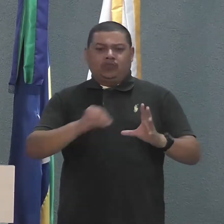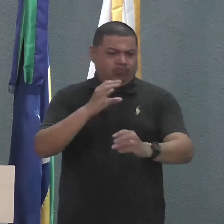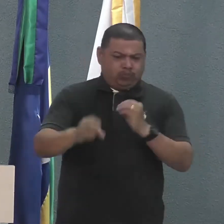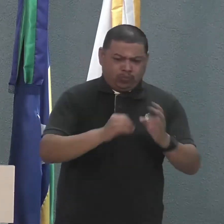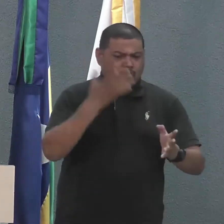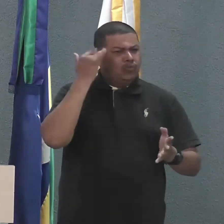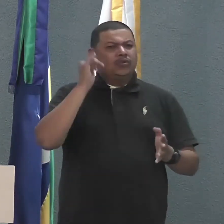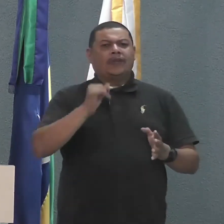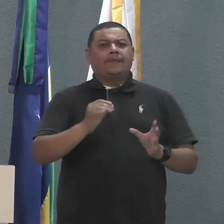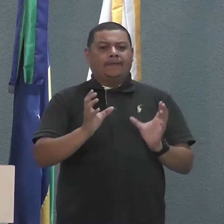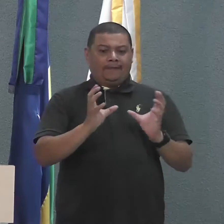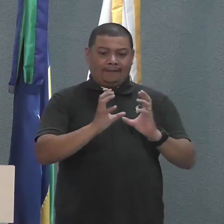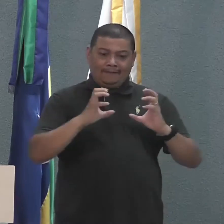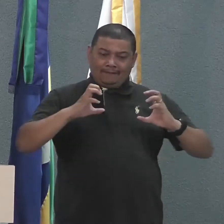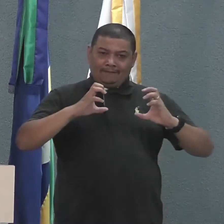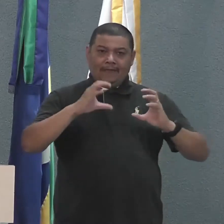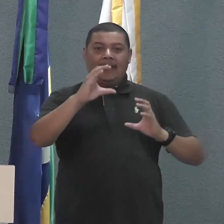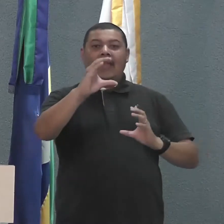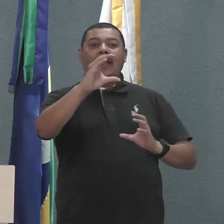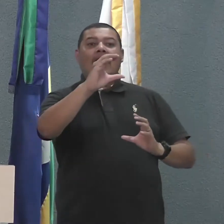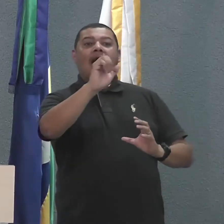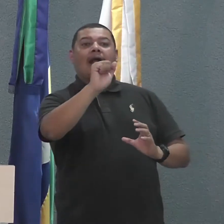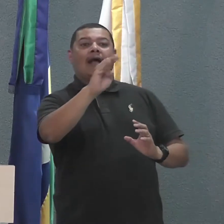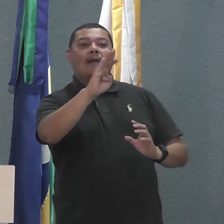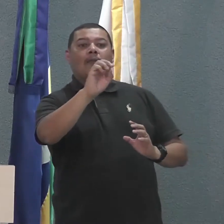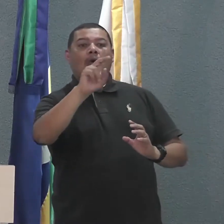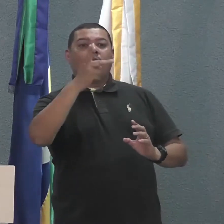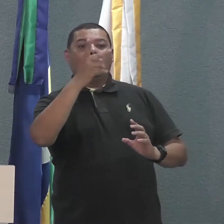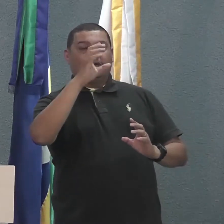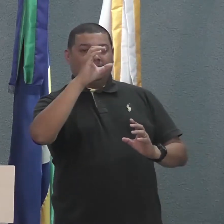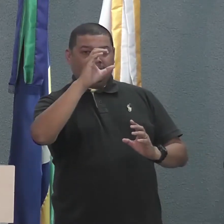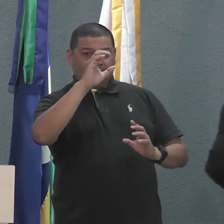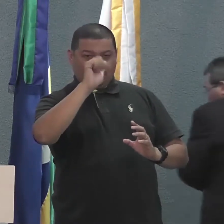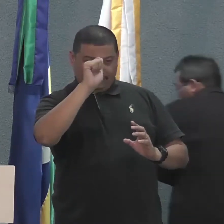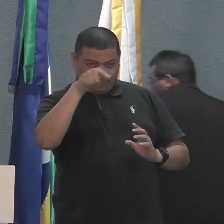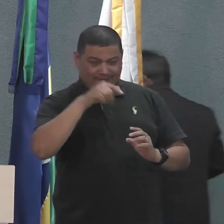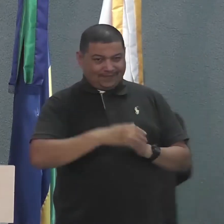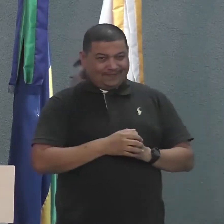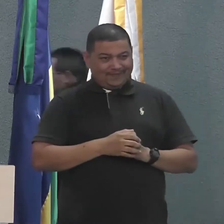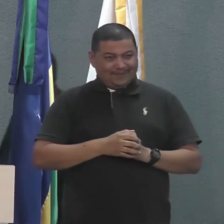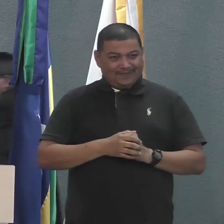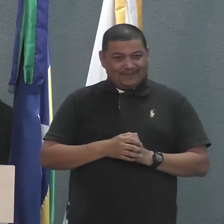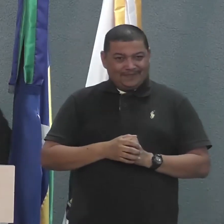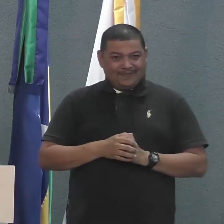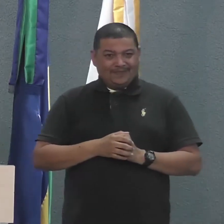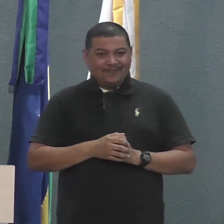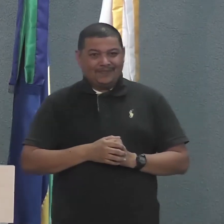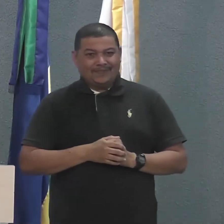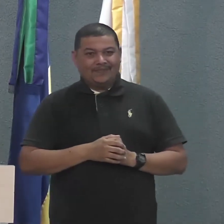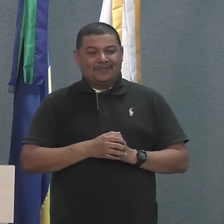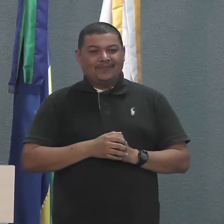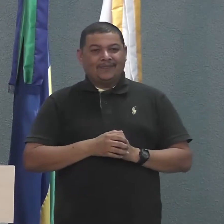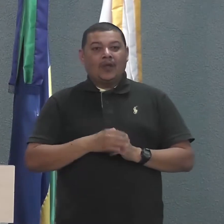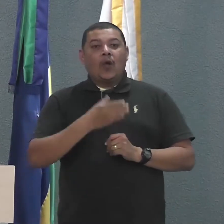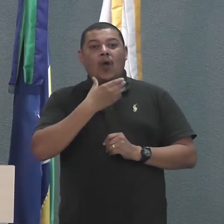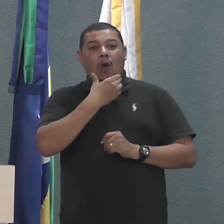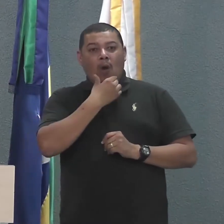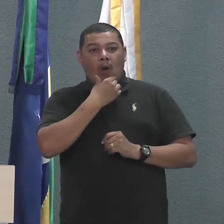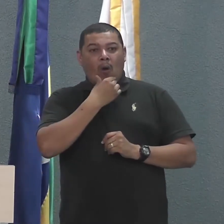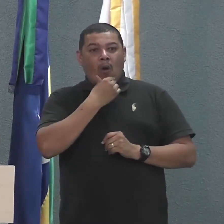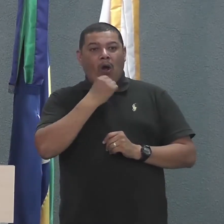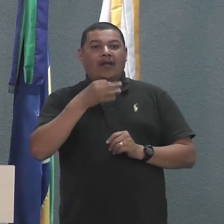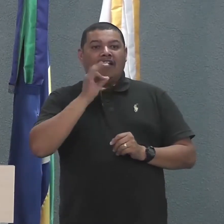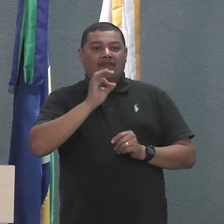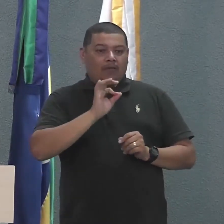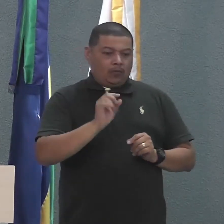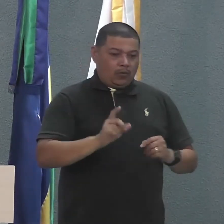moranga. E, especificamente, o Deixson, ali torrando café. Além